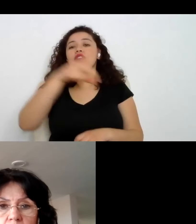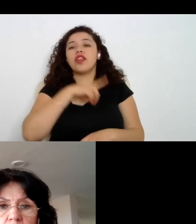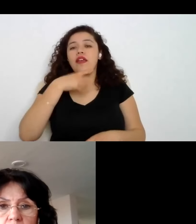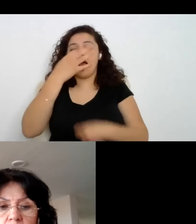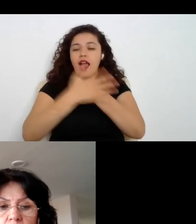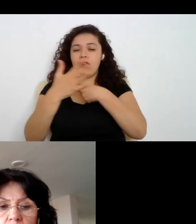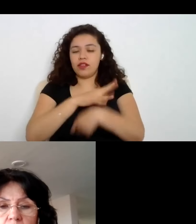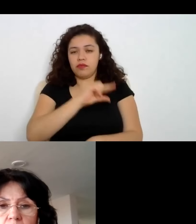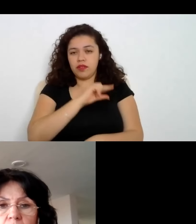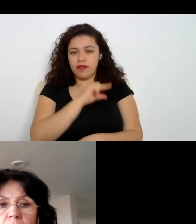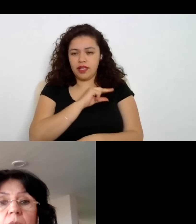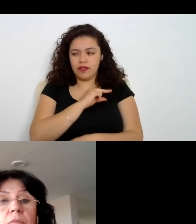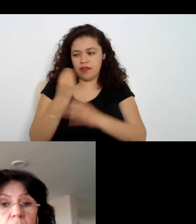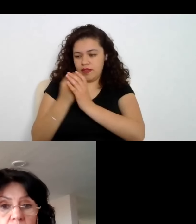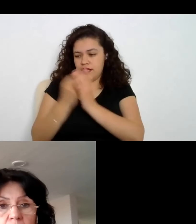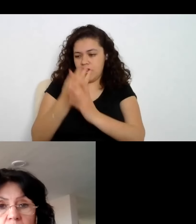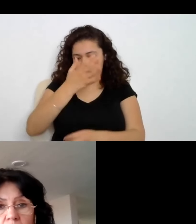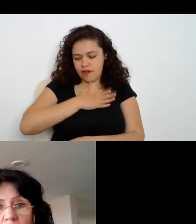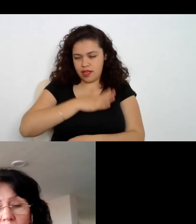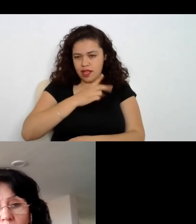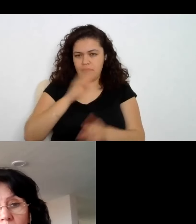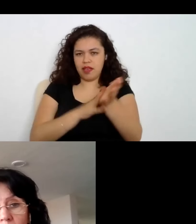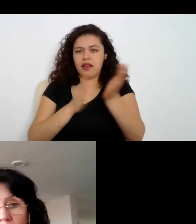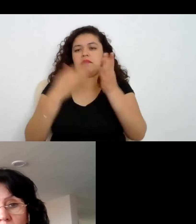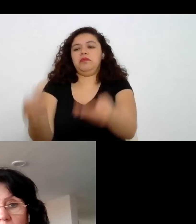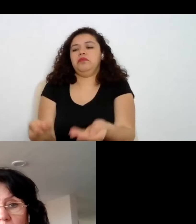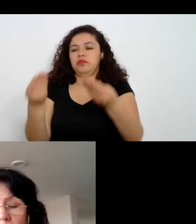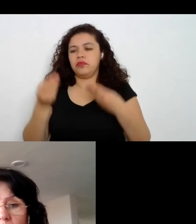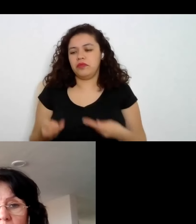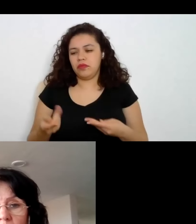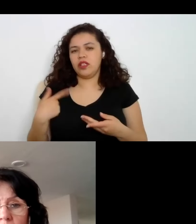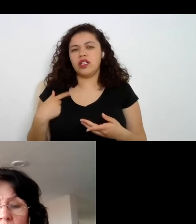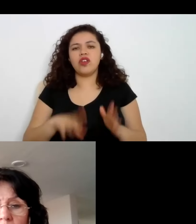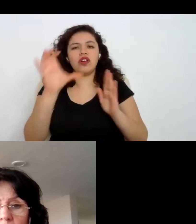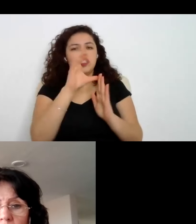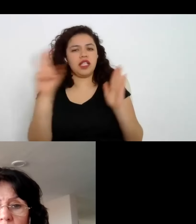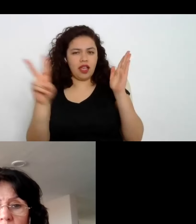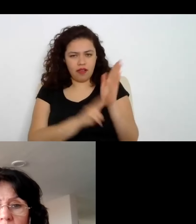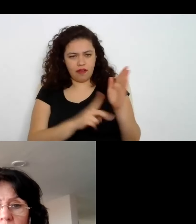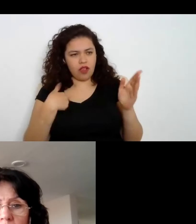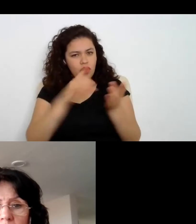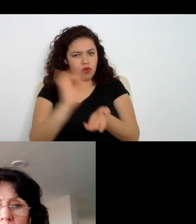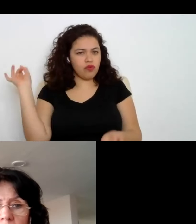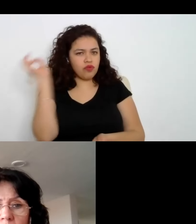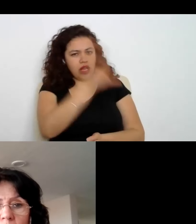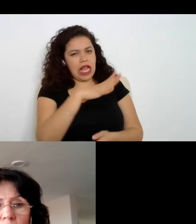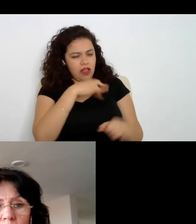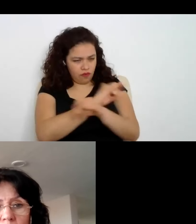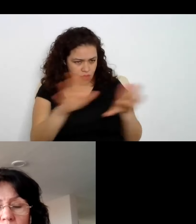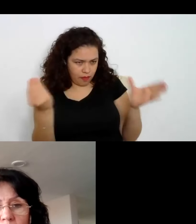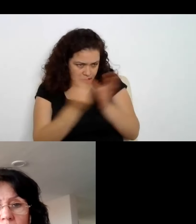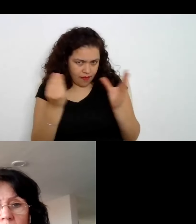de privacidad. Si es nada más la entrevista, o sea, si yo mando mi currículum, digo, aunque mi currículum tiene datos